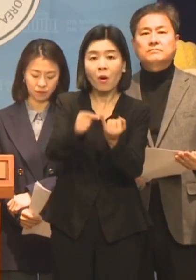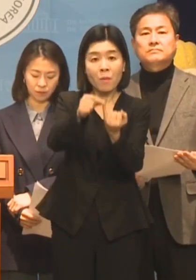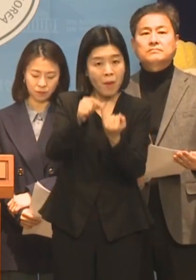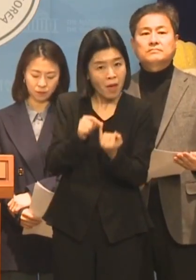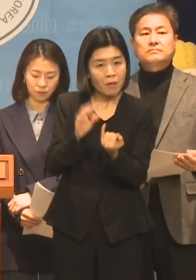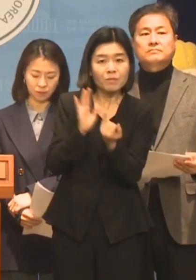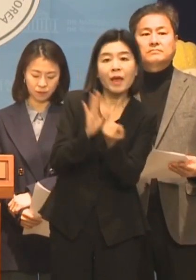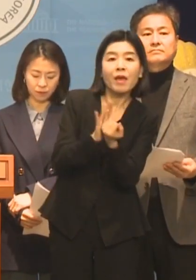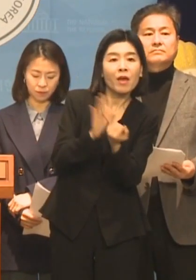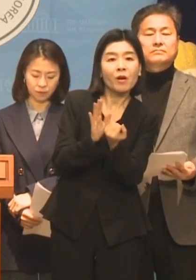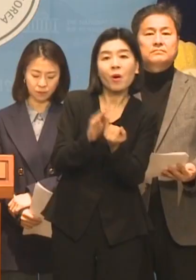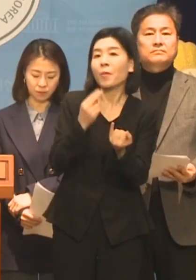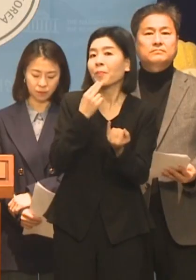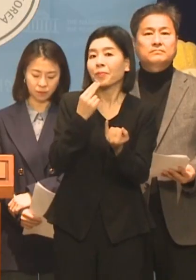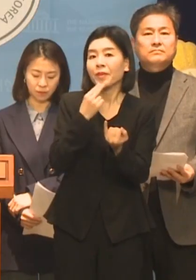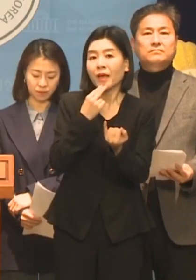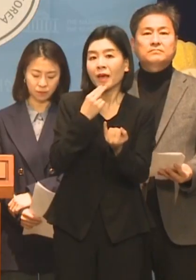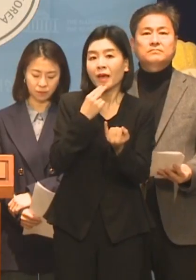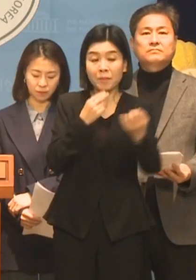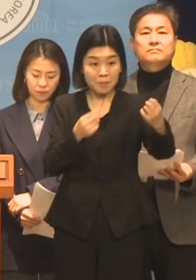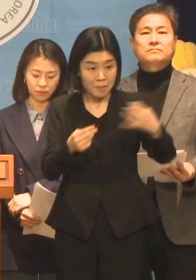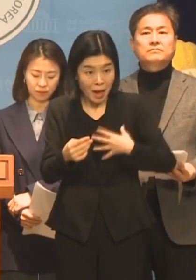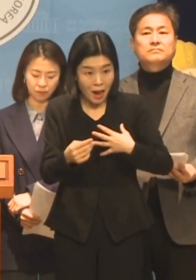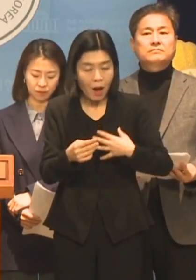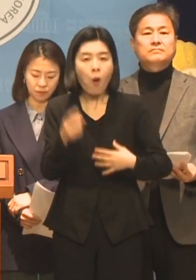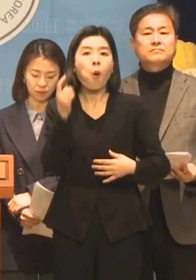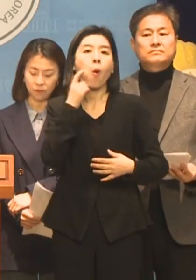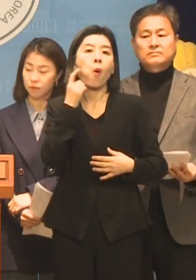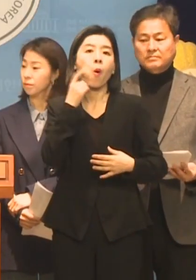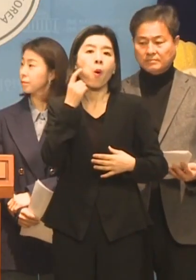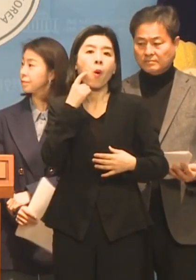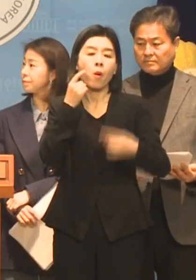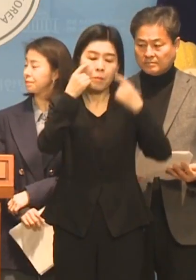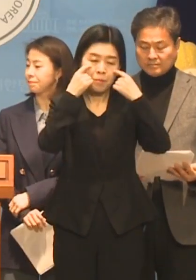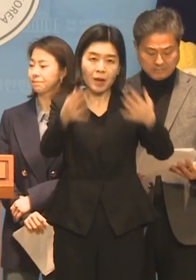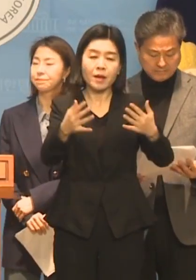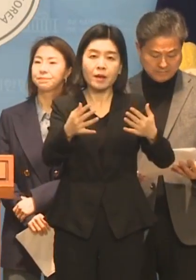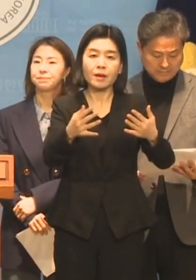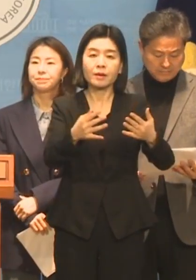해명은 새빨간 거짓말임이 드러났습니다.